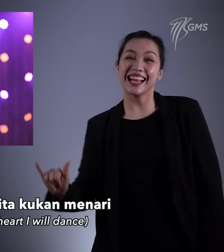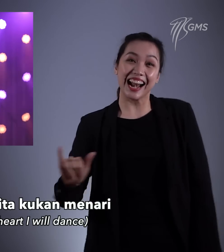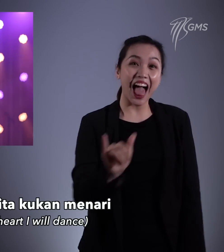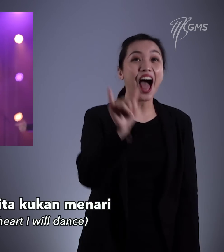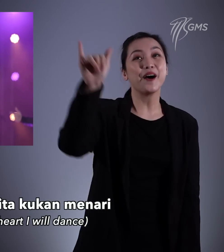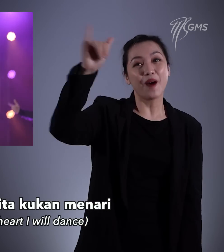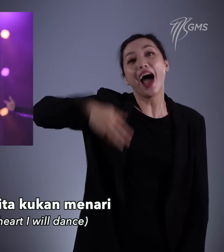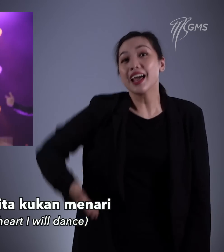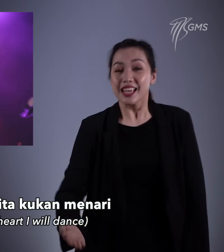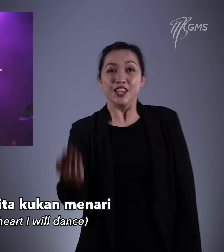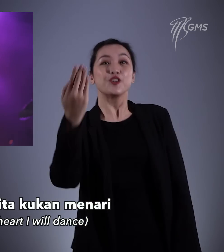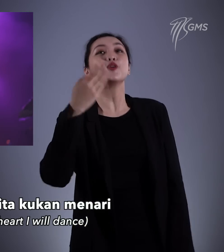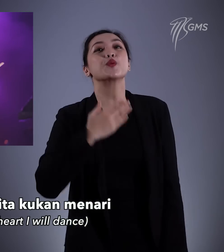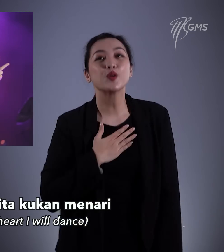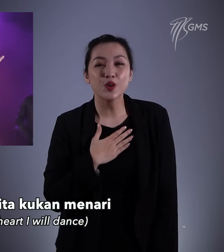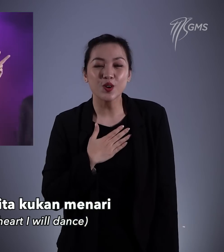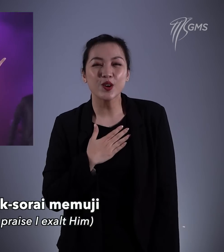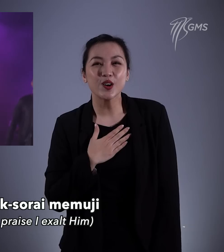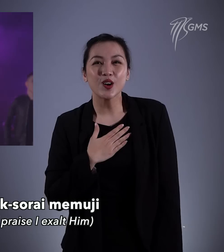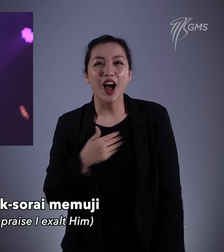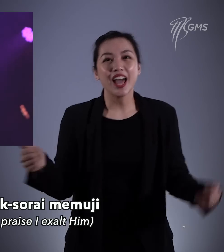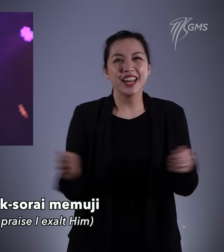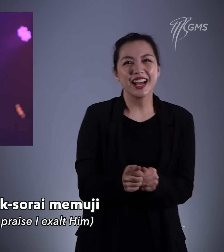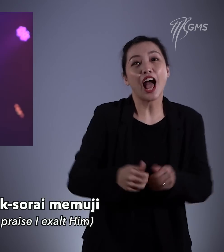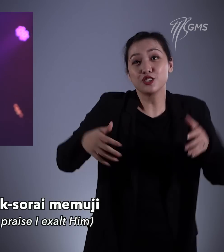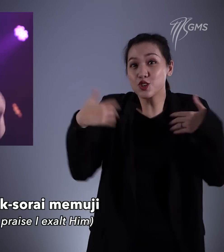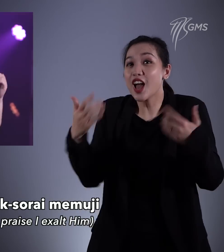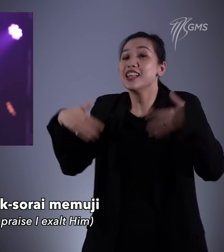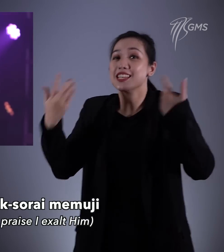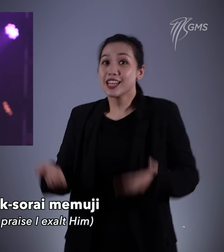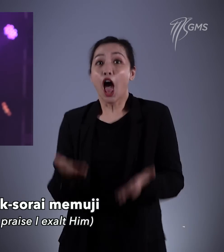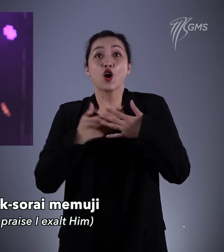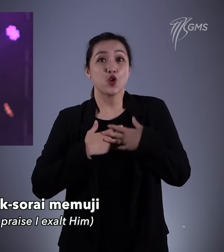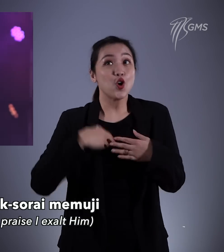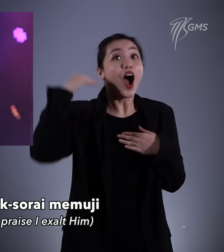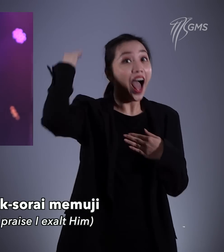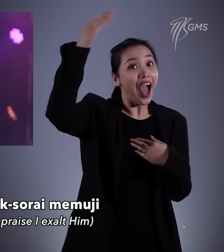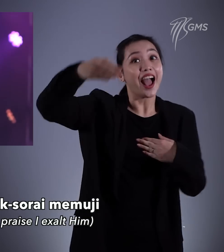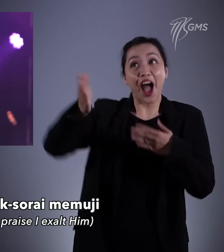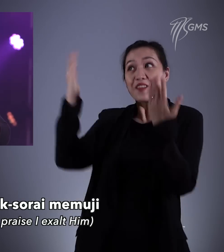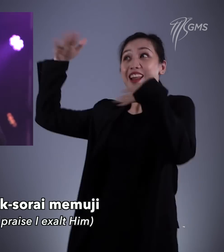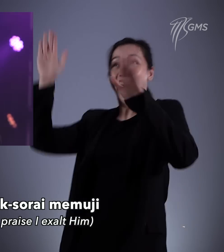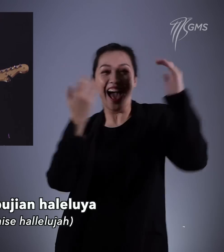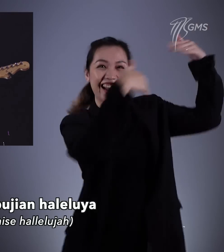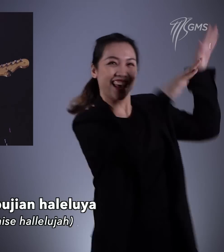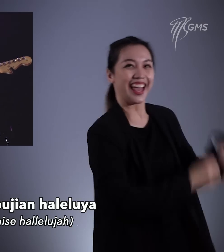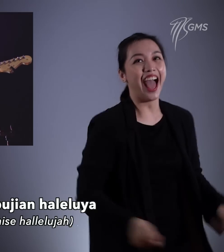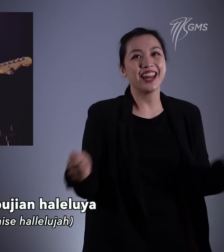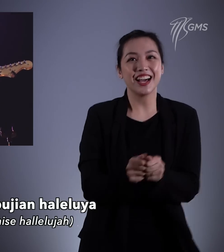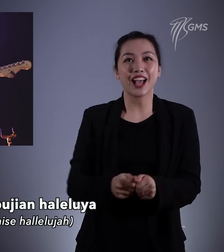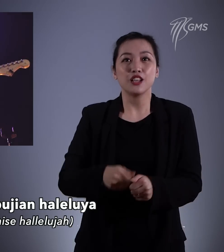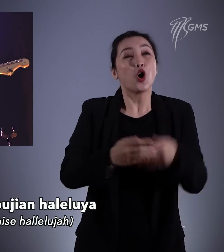berakhir seumur hidupku. Dengan sukacitaku kan